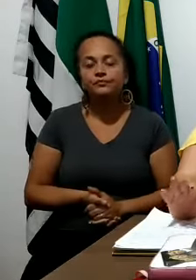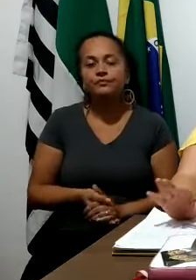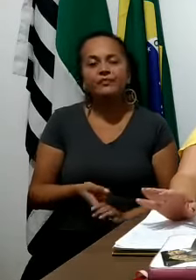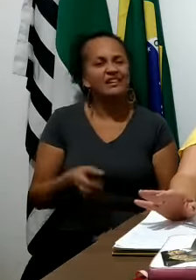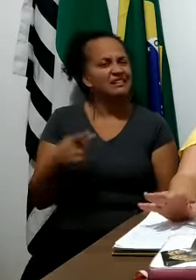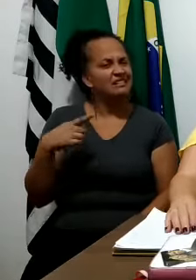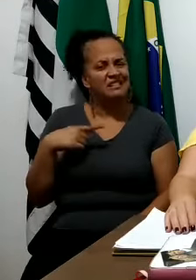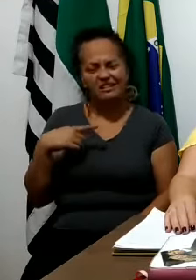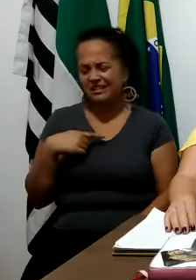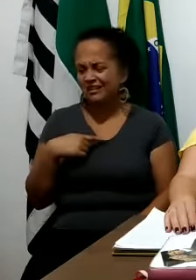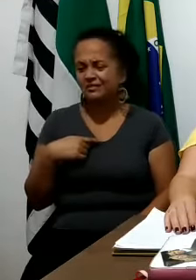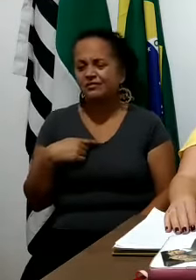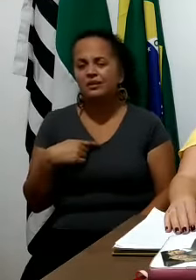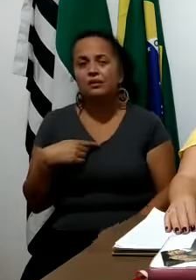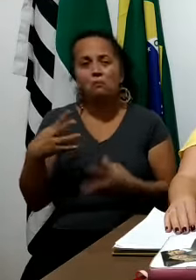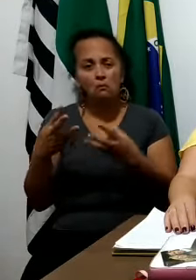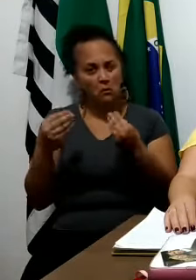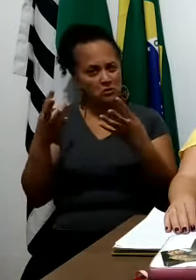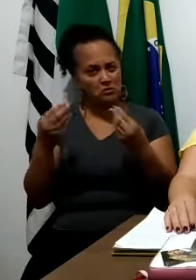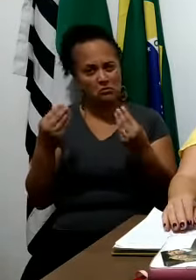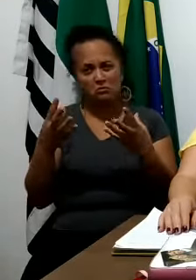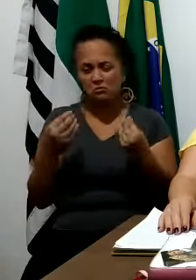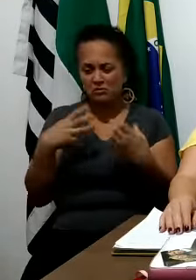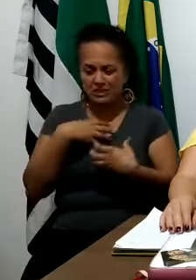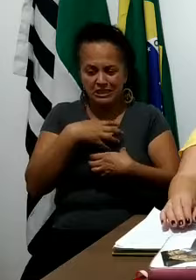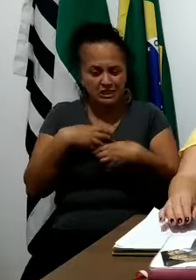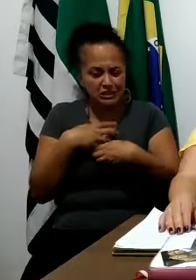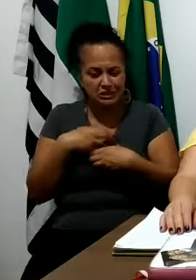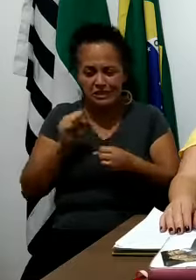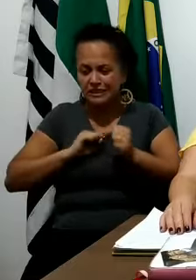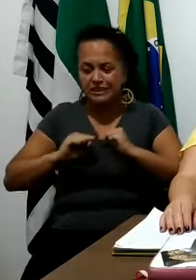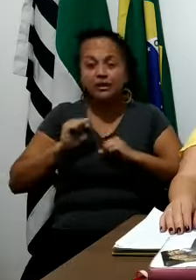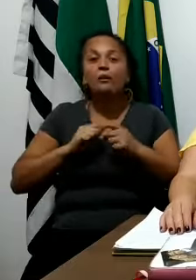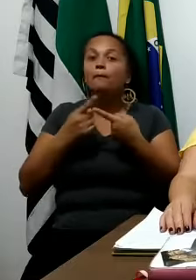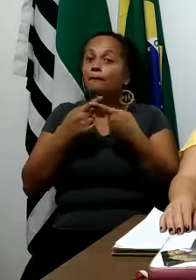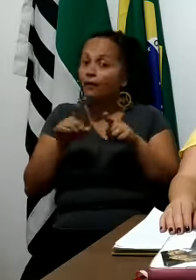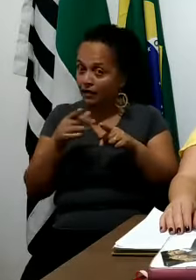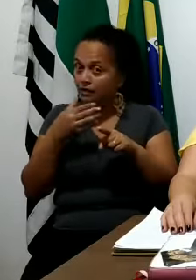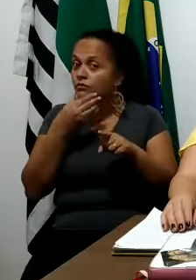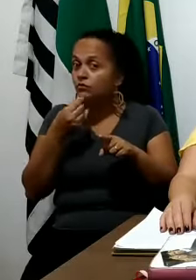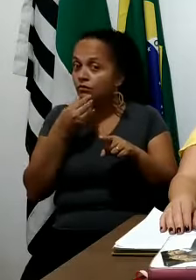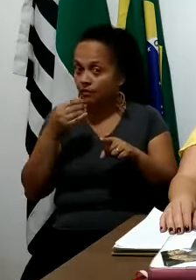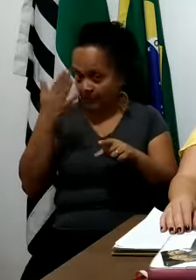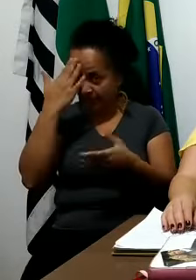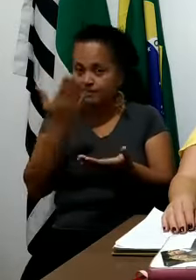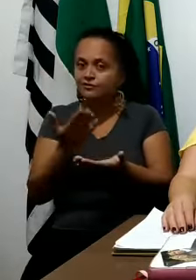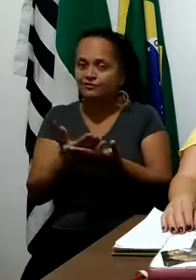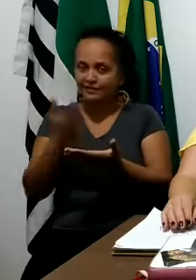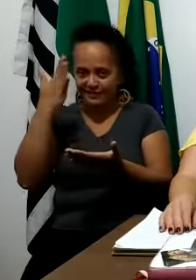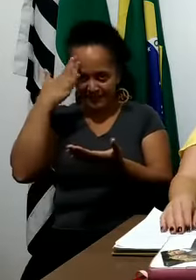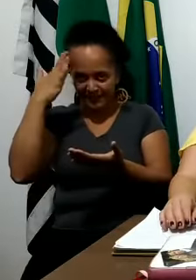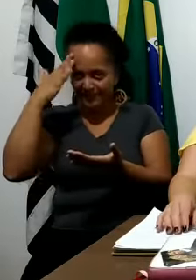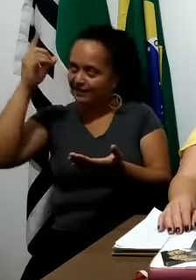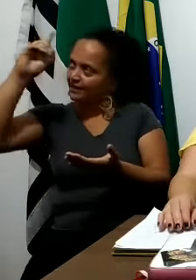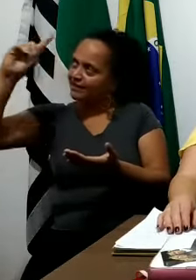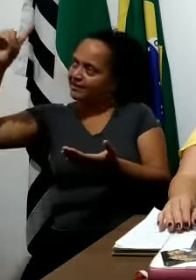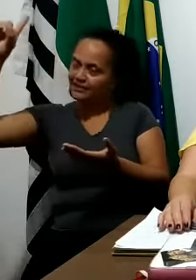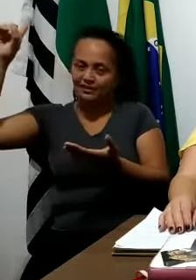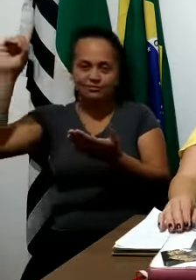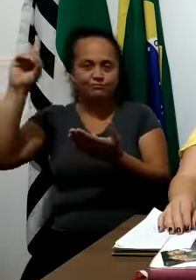houve tantas provações ali, né? Mas o Senhor estava com ele, né? E eu creio